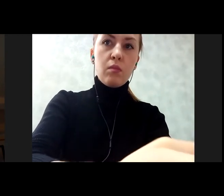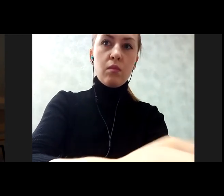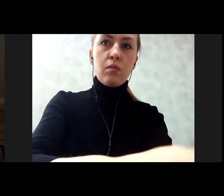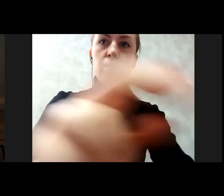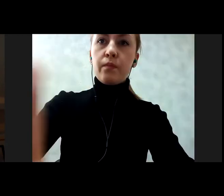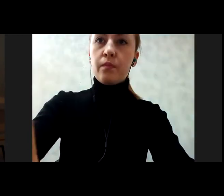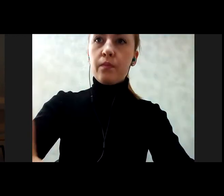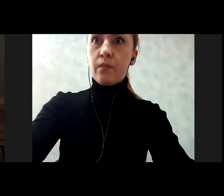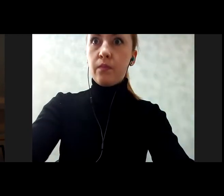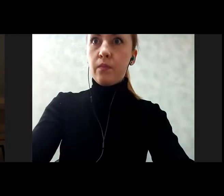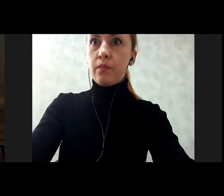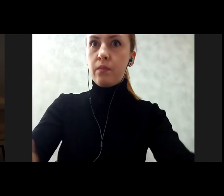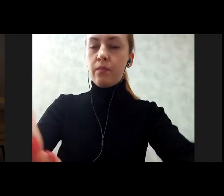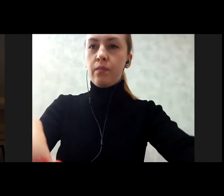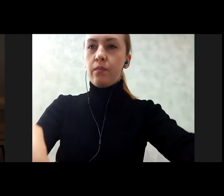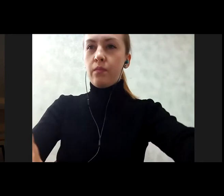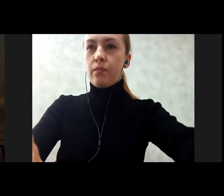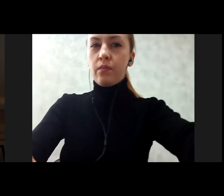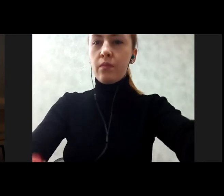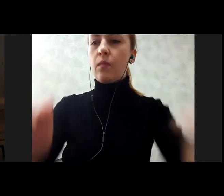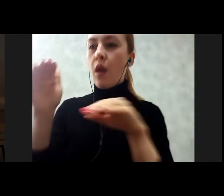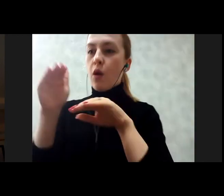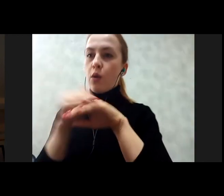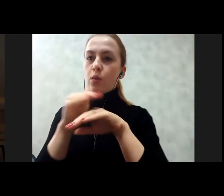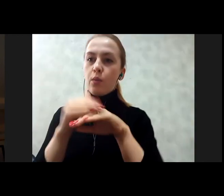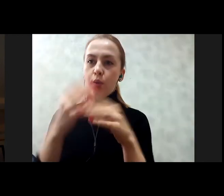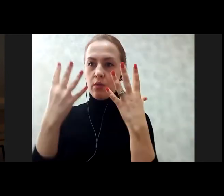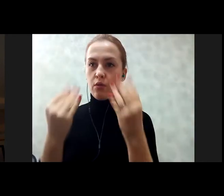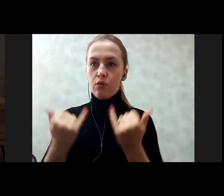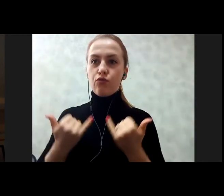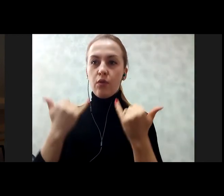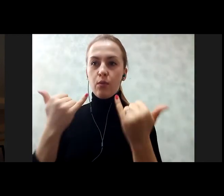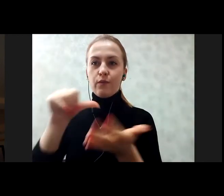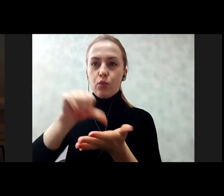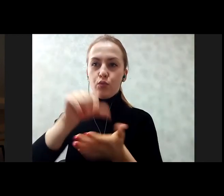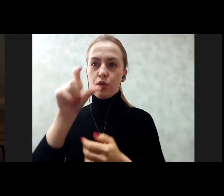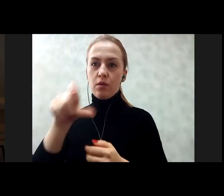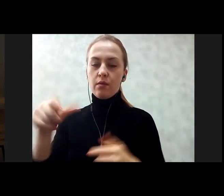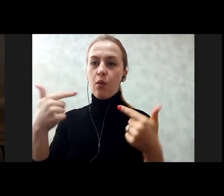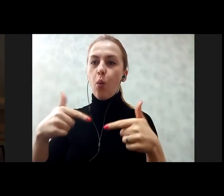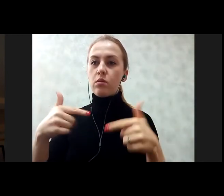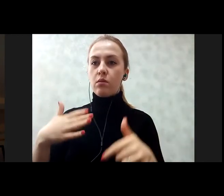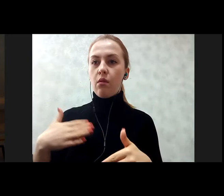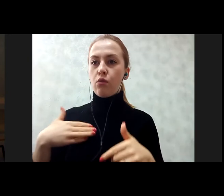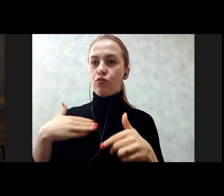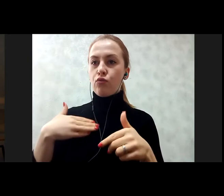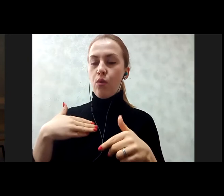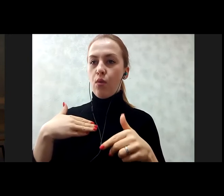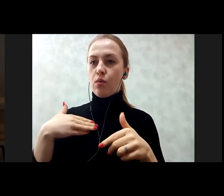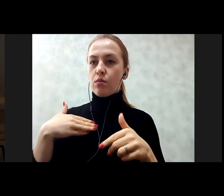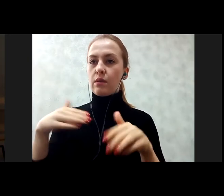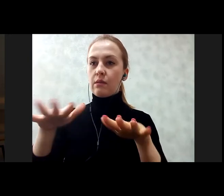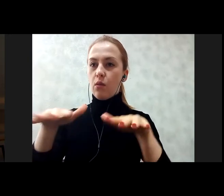Доброго дня, шановні учасники і гості нашого заходу. Good morning, dear participants. Буквально через кілька хвилин